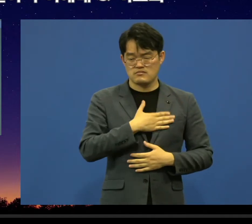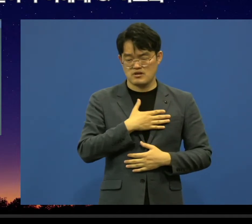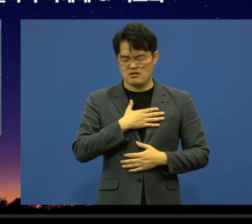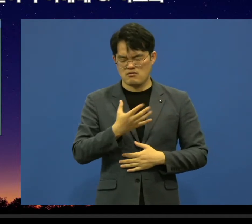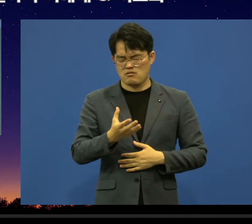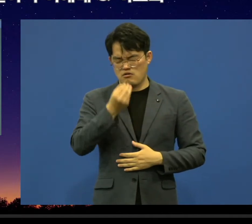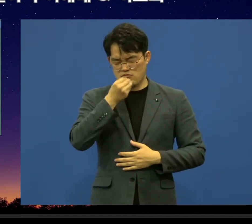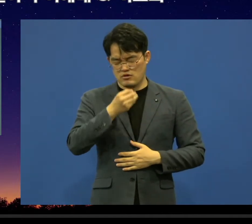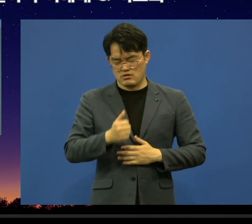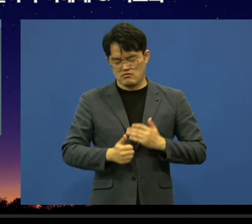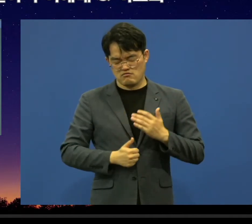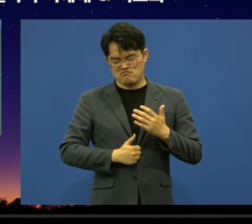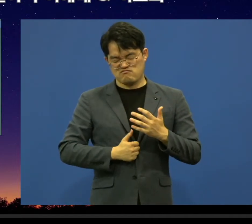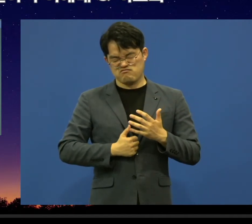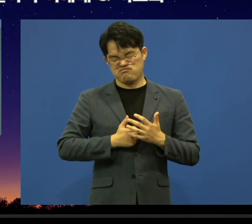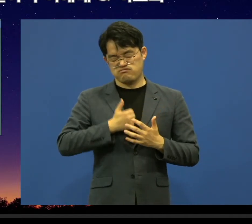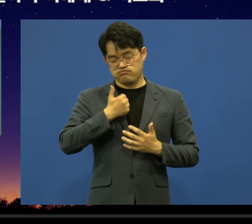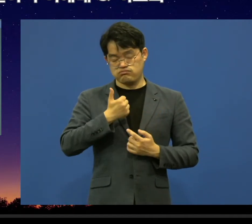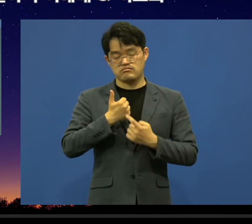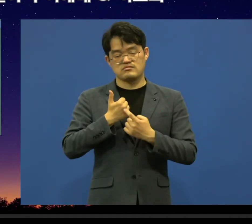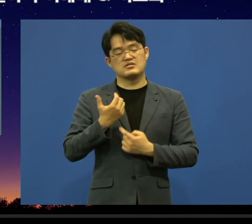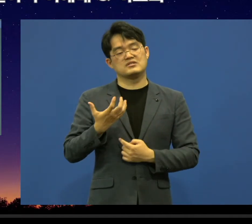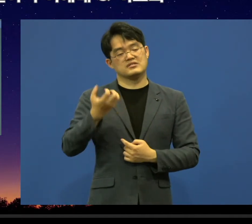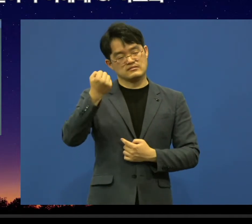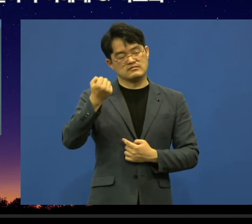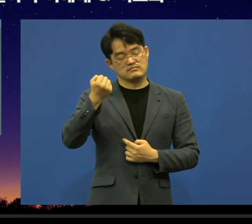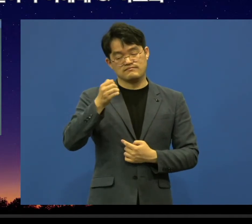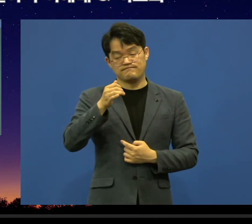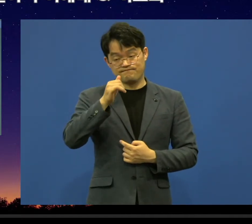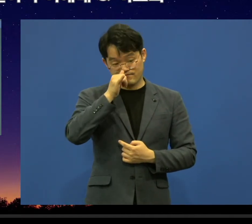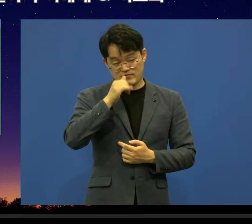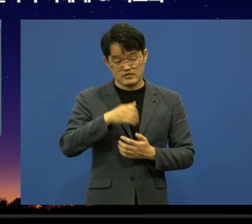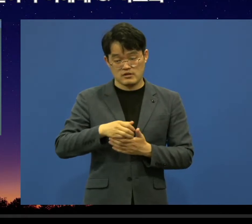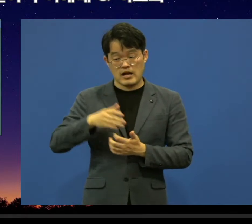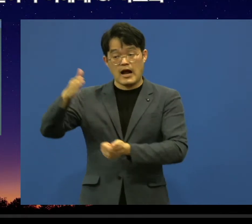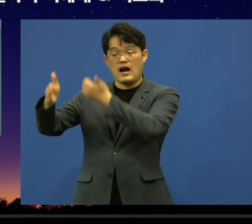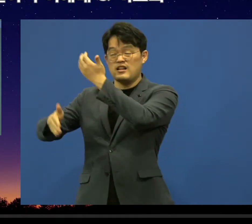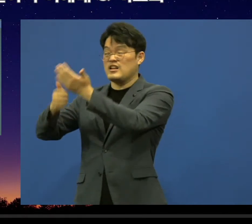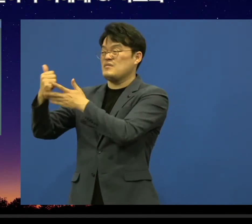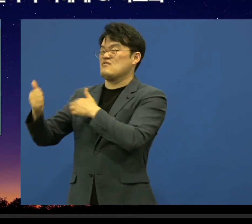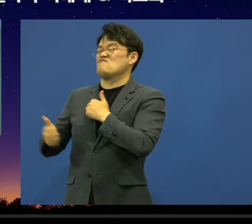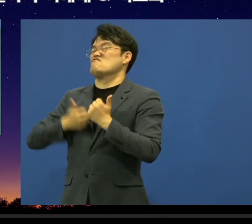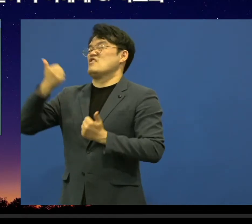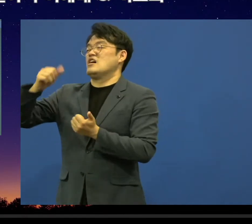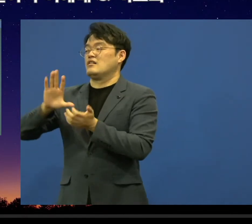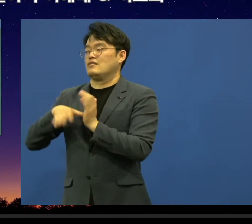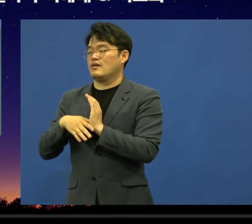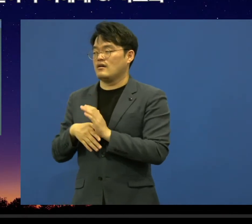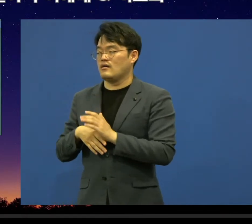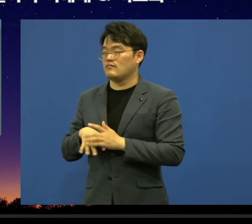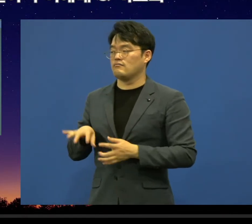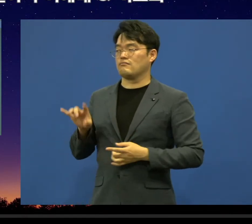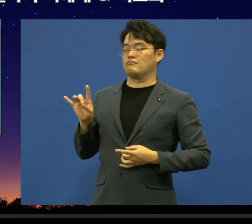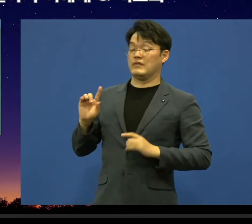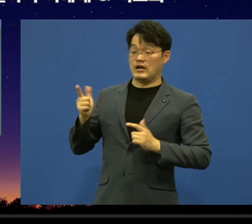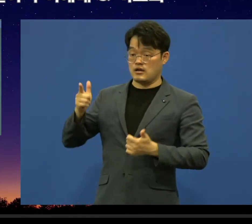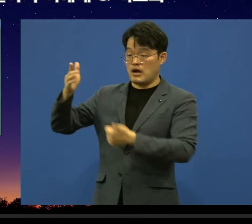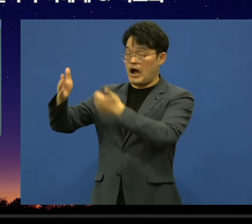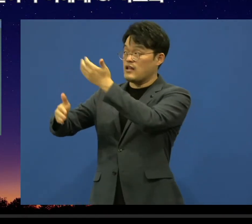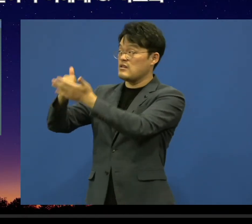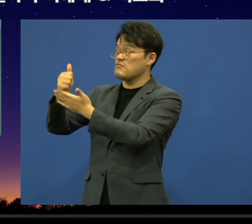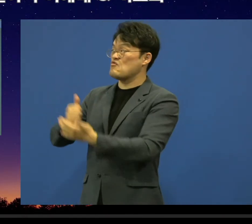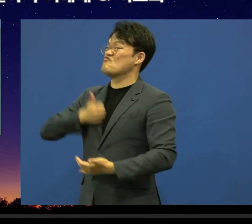있어요. 다윗은 하나님이 분노할 때 얌전하게 있는 자가 아닙니다, 여러분. 하나님과 함께